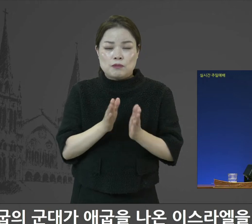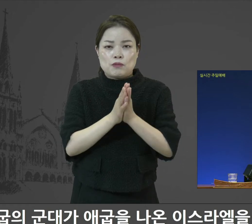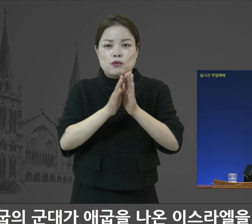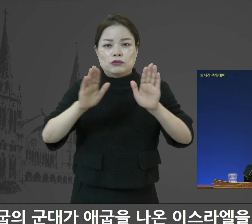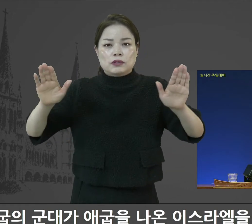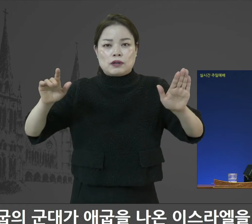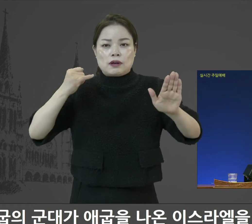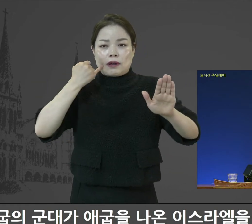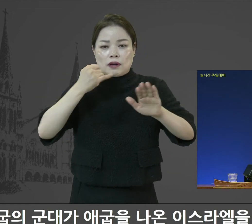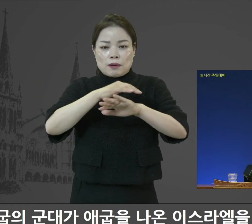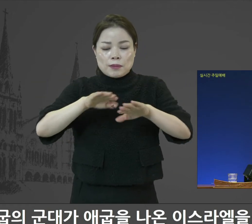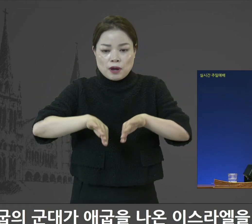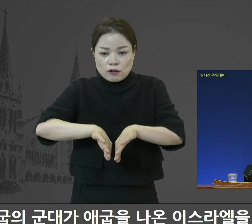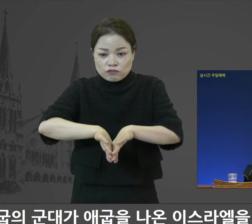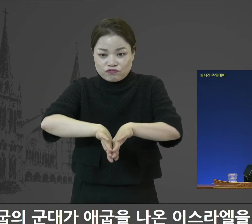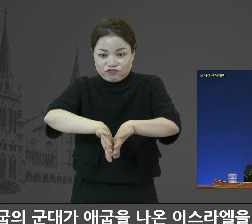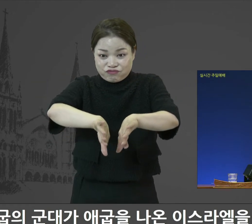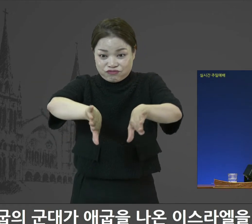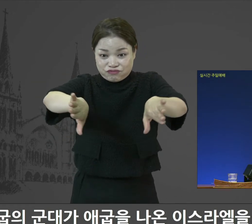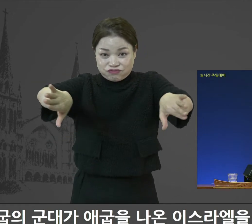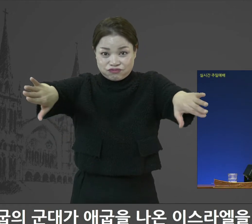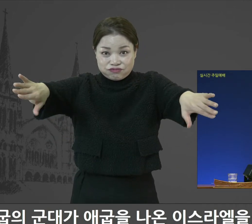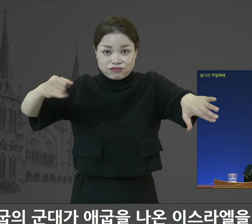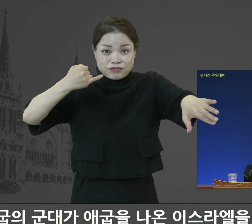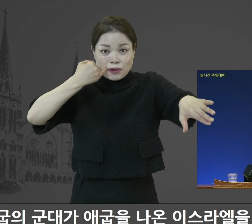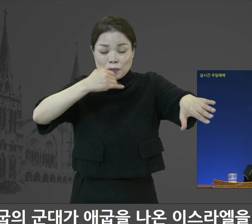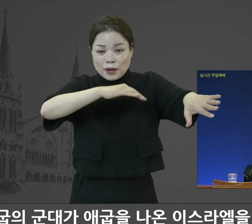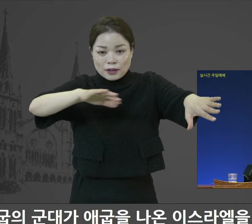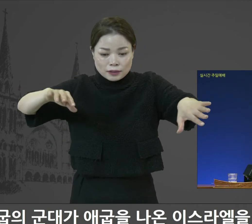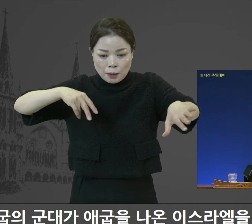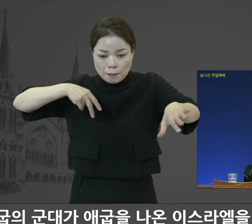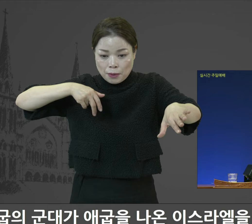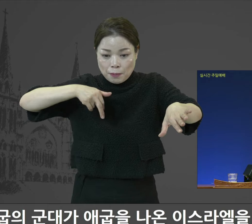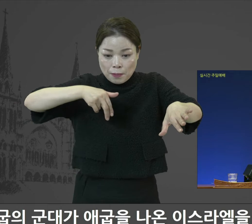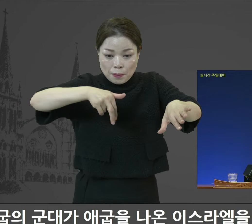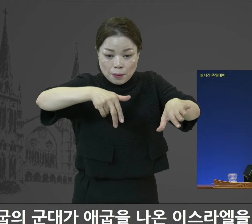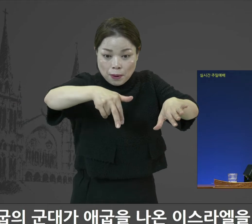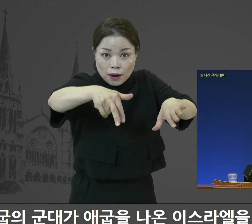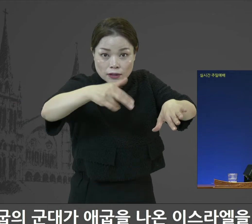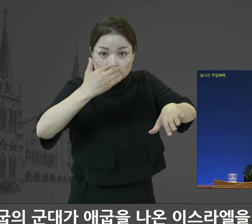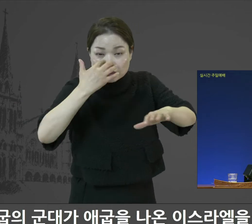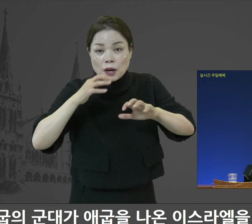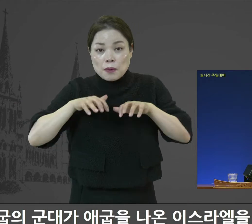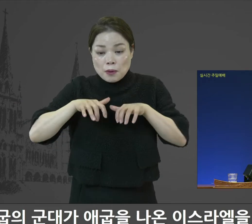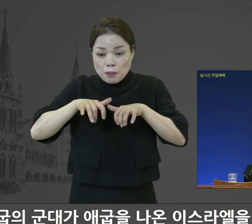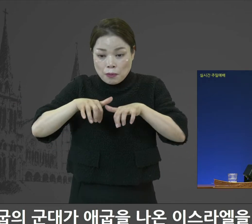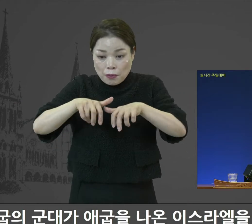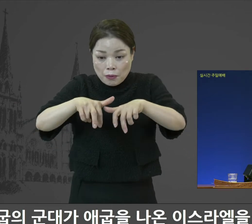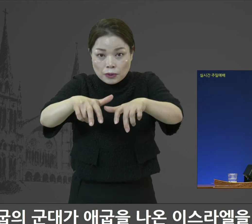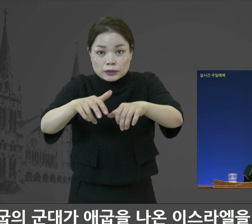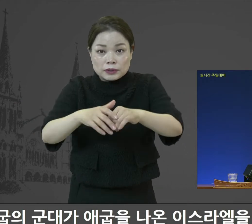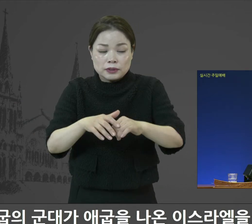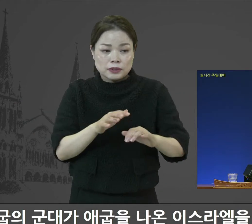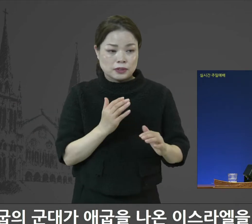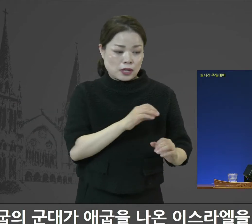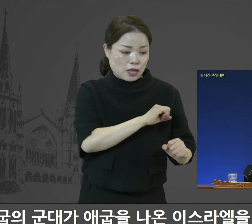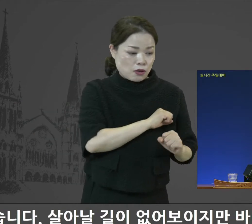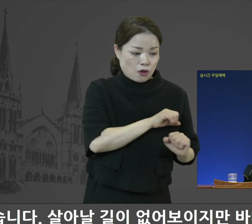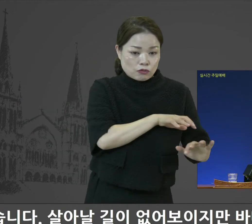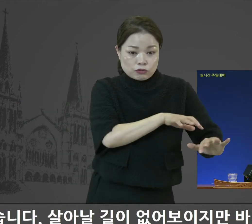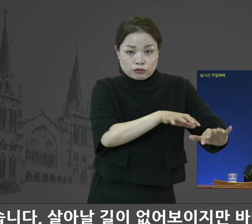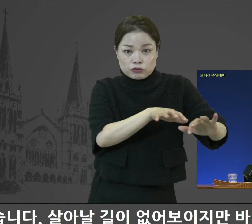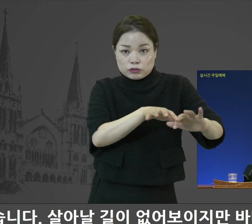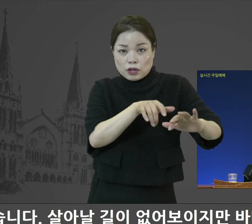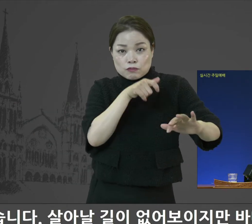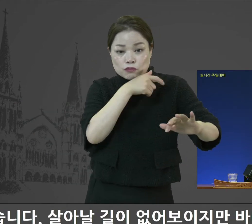가릅니다. 바다가 갈라졌습니다. 바닷속이 마른 땅이 됐습니다. 이스라엘 백성들이 다 지났죠. 뒤따라오는 애굽 군대가 물속에